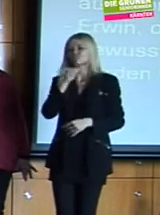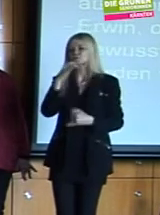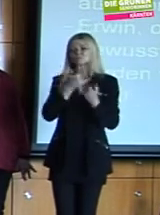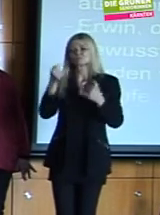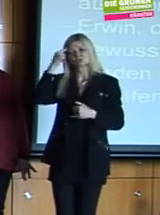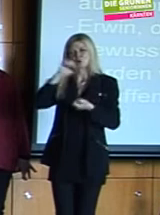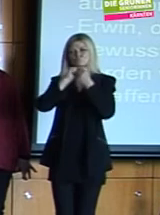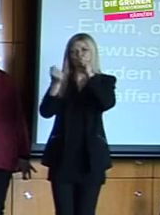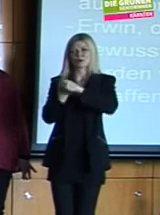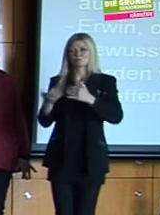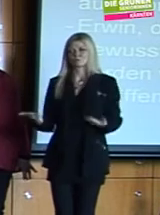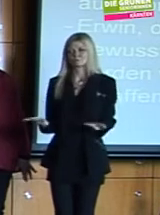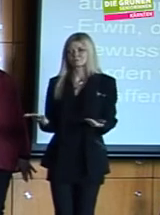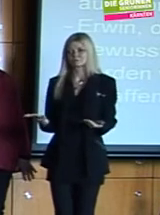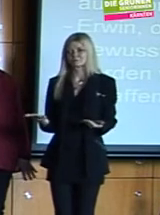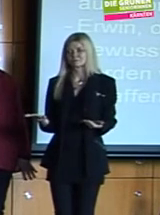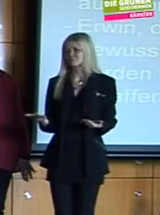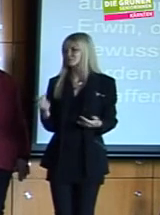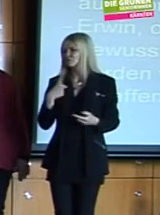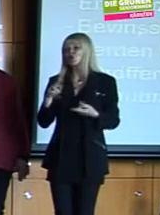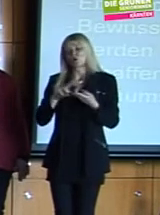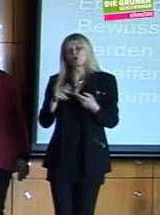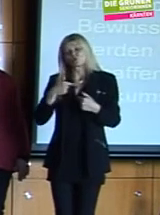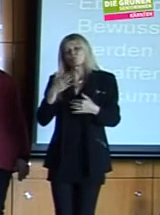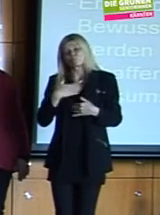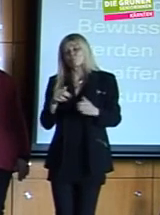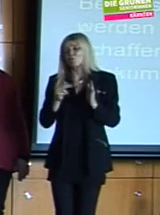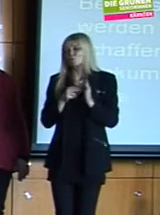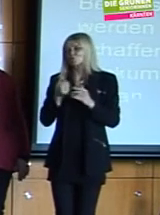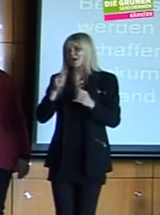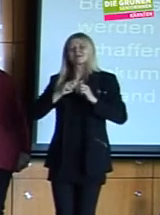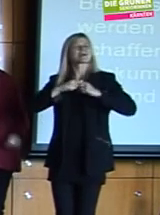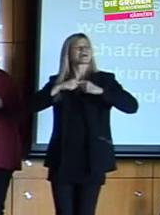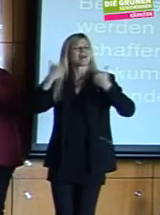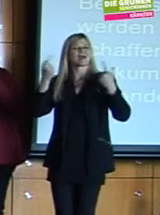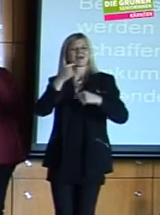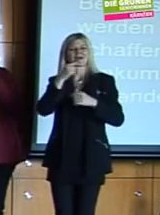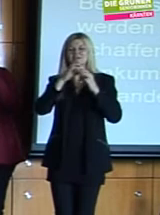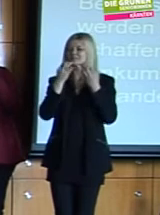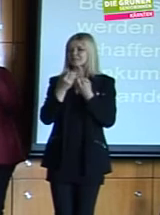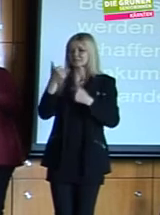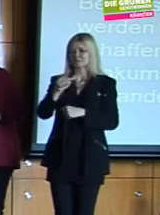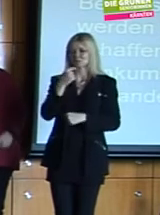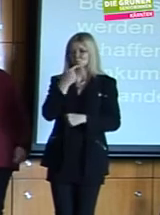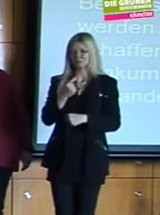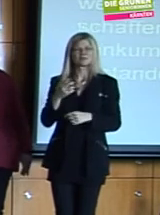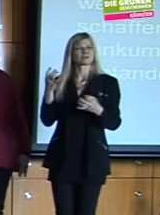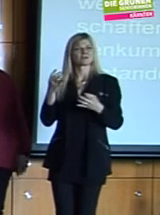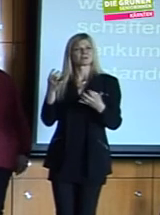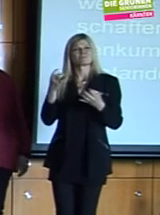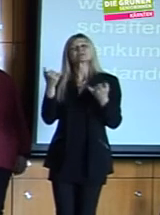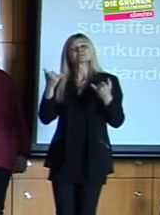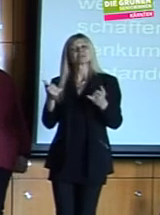zu bringen. Und erlauben Sie mir noch einen sehr klaren Satz dazu, was sich aus meiner Sicht derzeit auch abspielt.